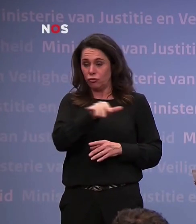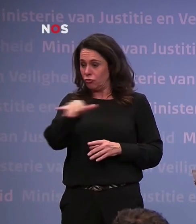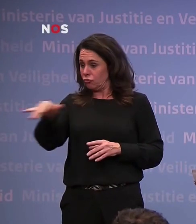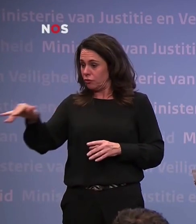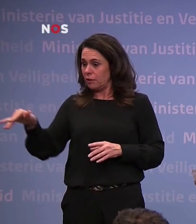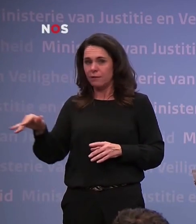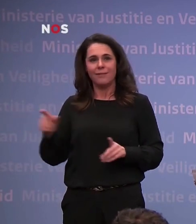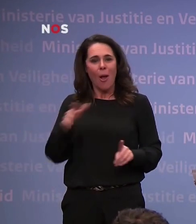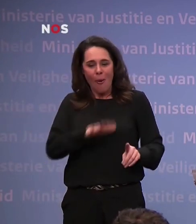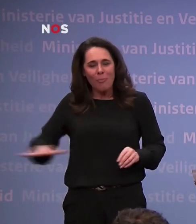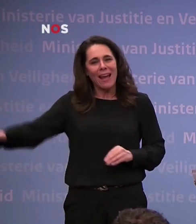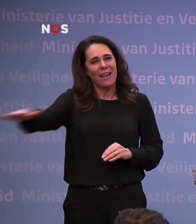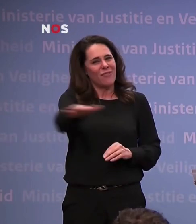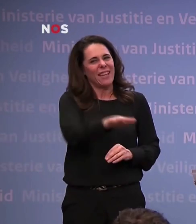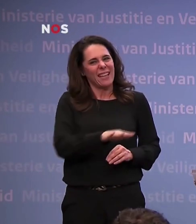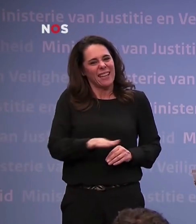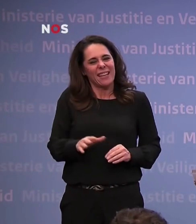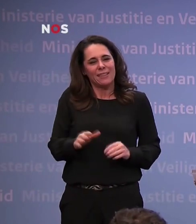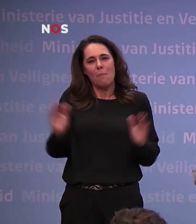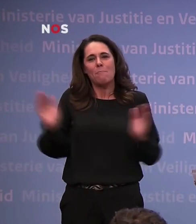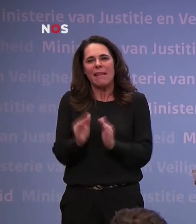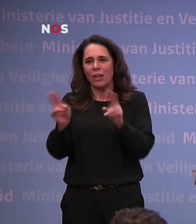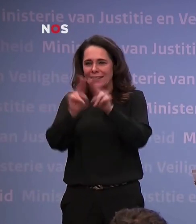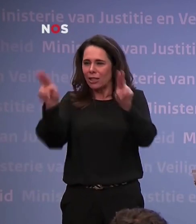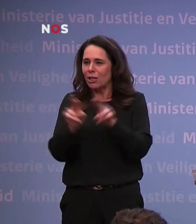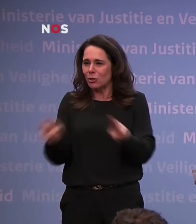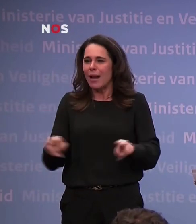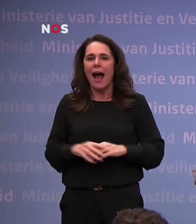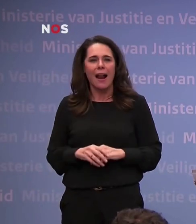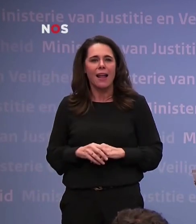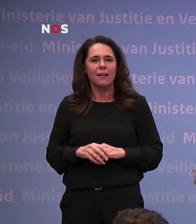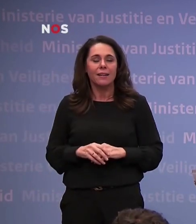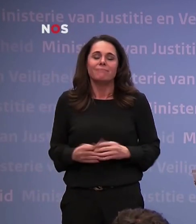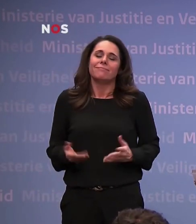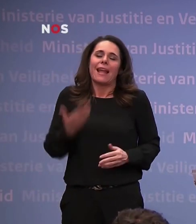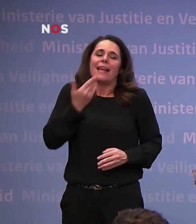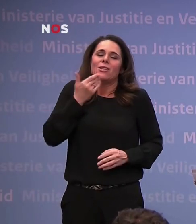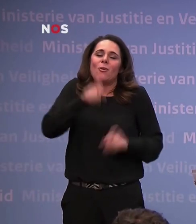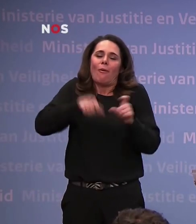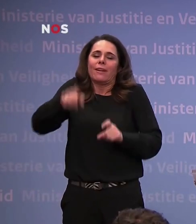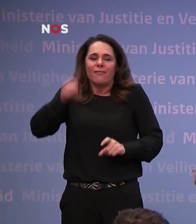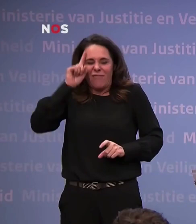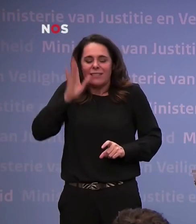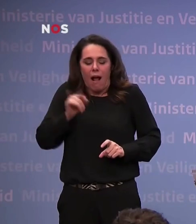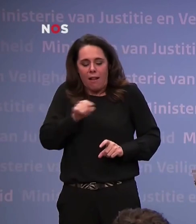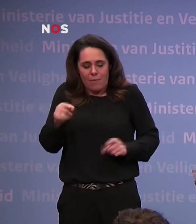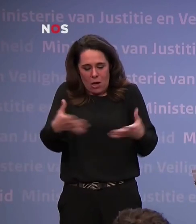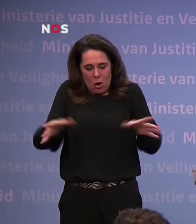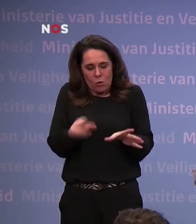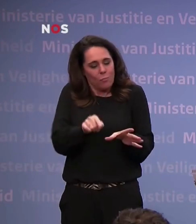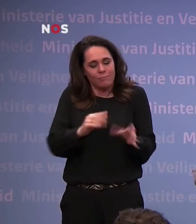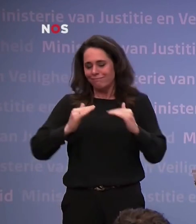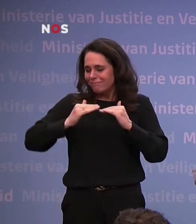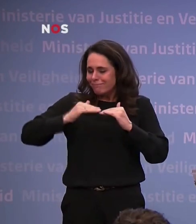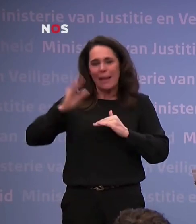die scholen is ook minder internationaal. En jongeren, dat weten we, zijn niet de groep met de